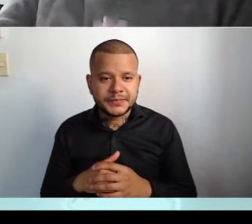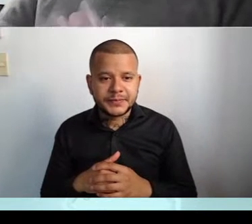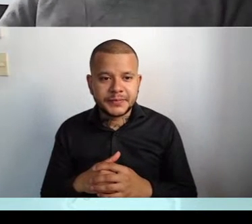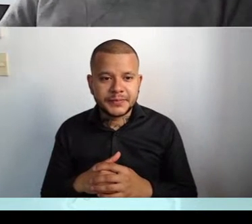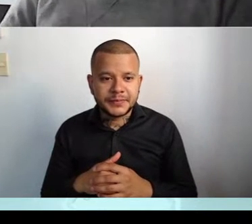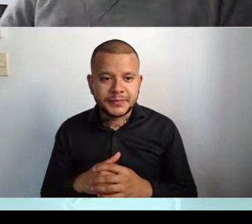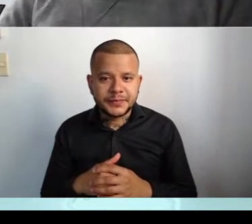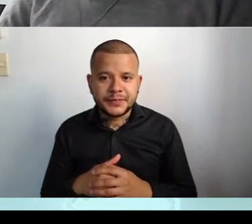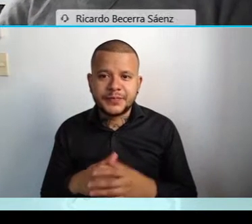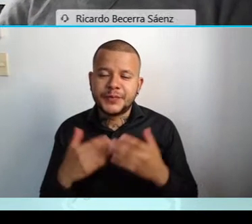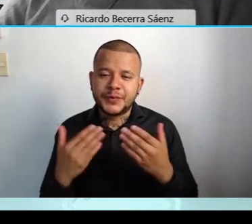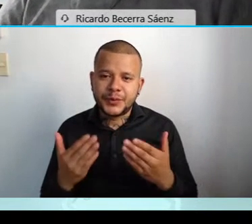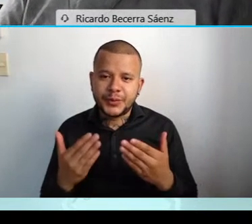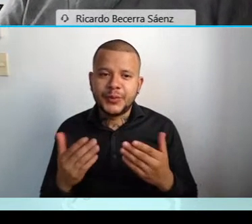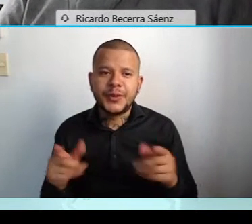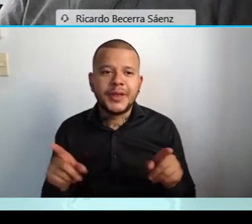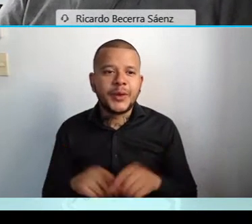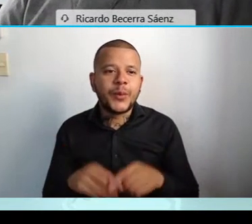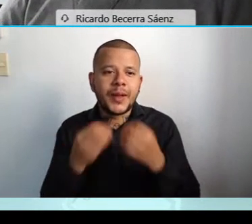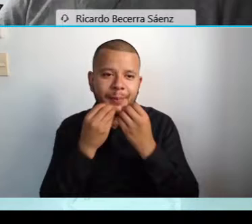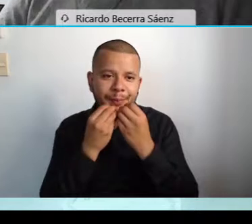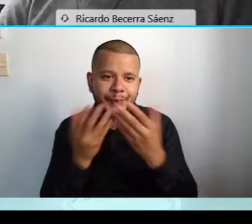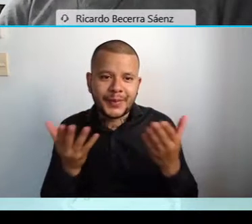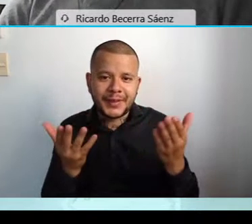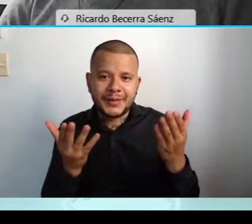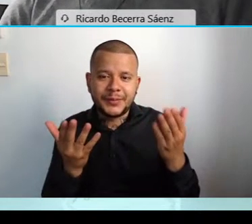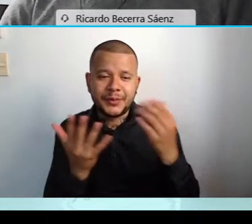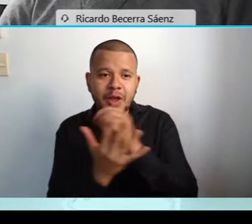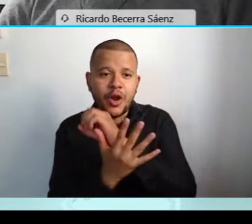Bendita eres. Gracias. Eres una mujer bendecida.